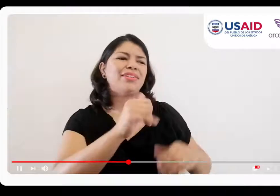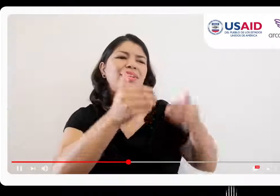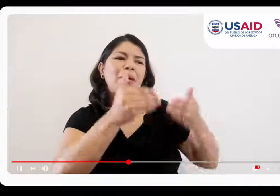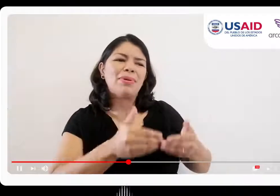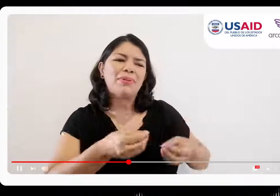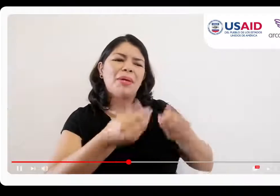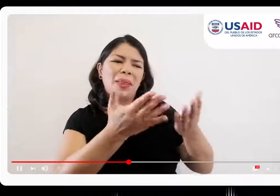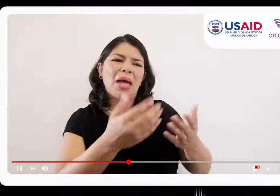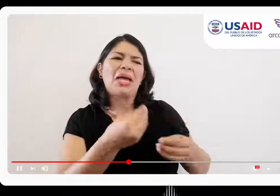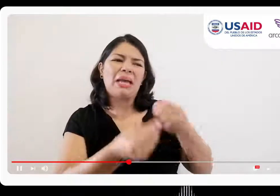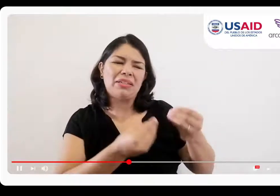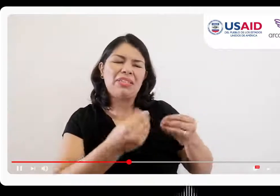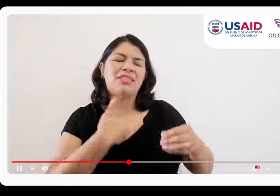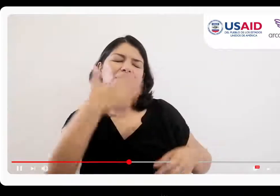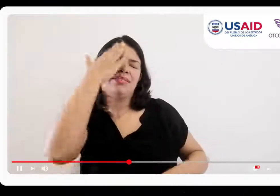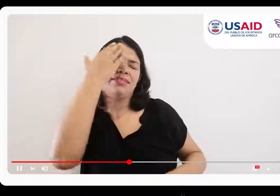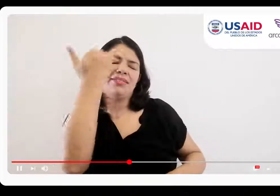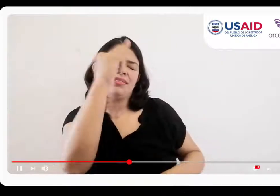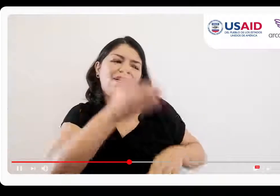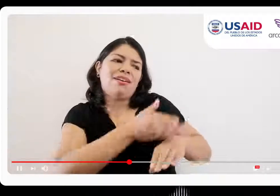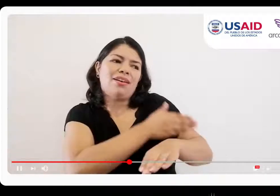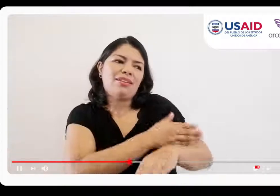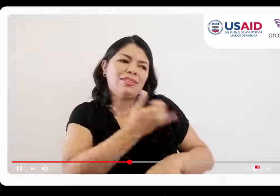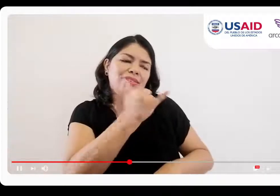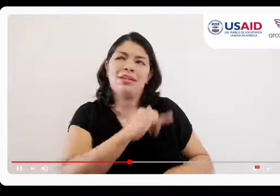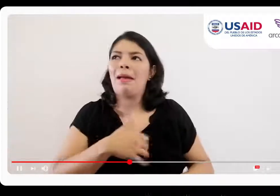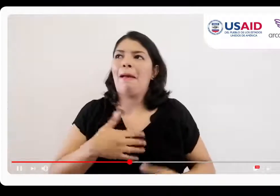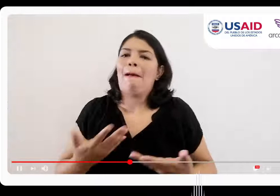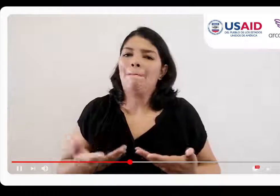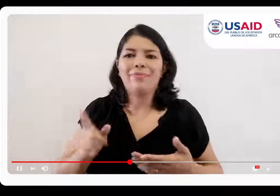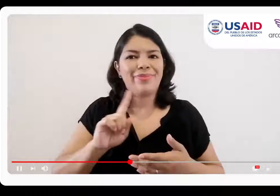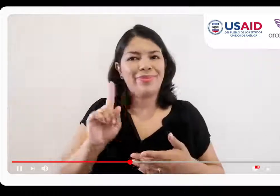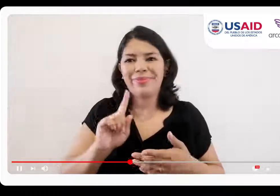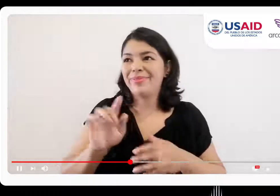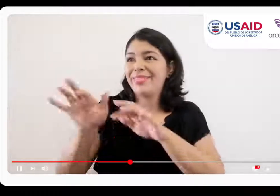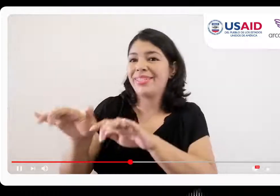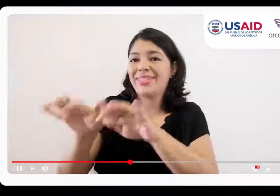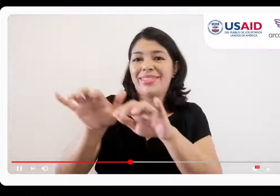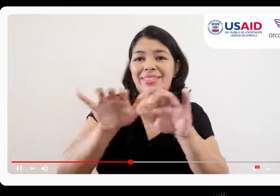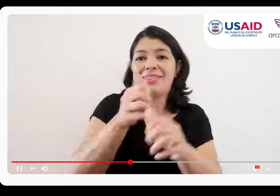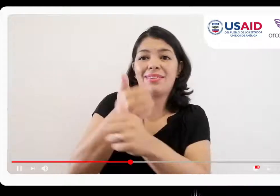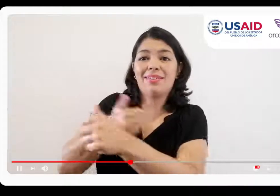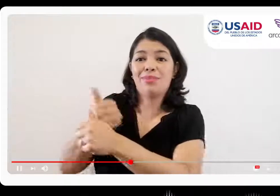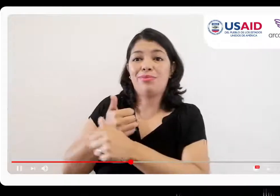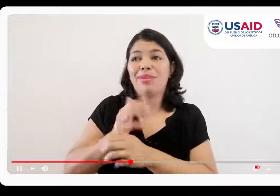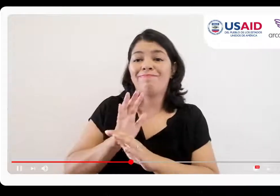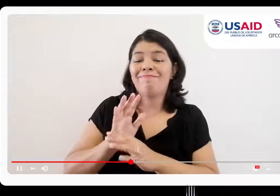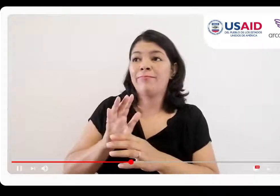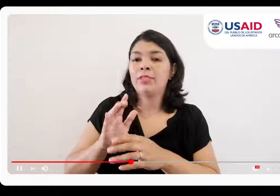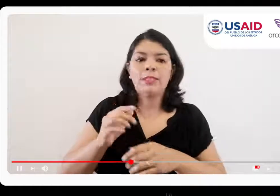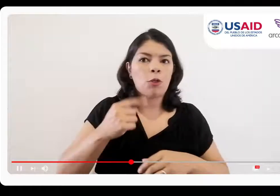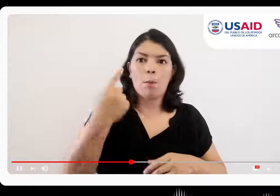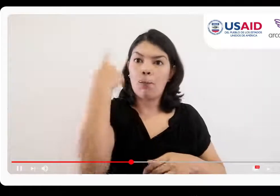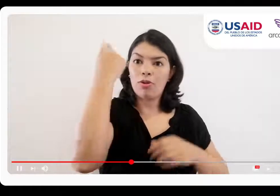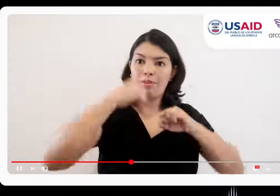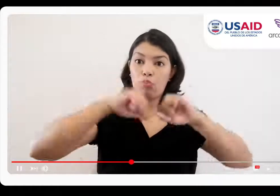discapacidad. Es muy individual lo que hace cada secretaría para la población. Entonces, con la política pública lo que logramos es